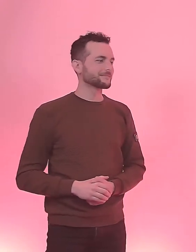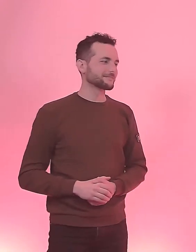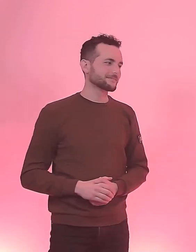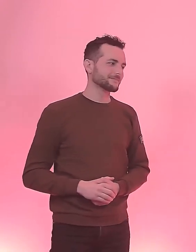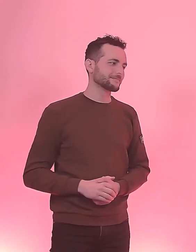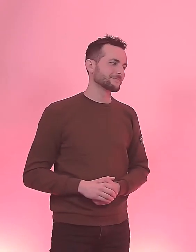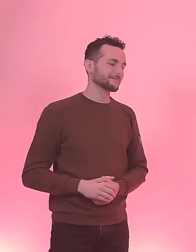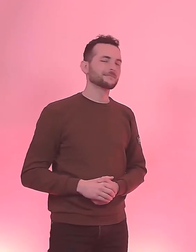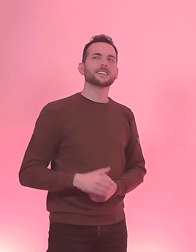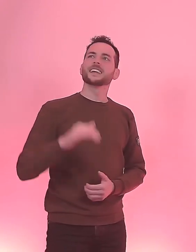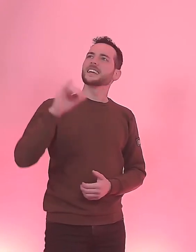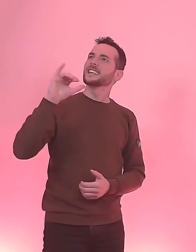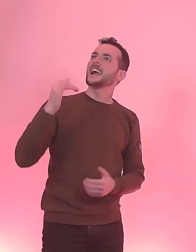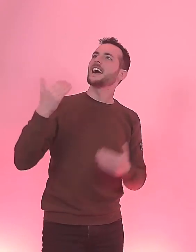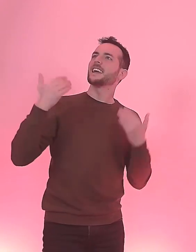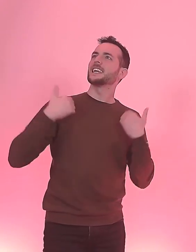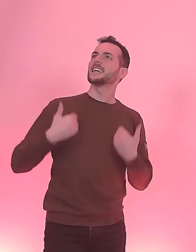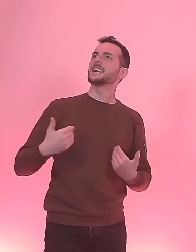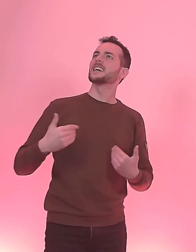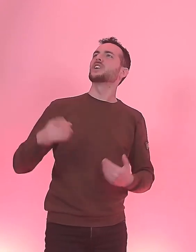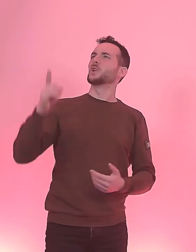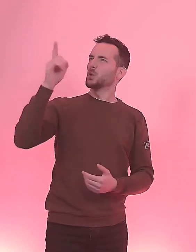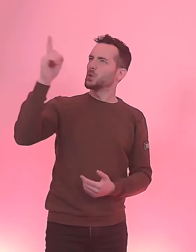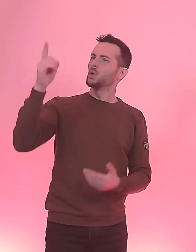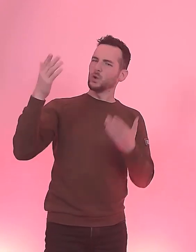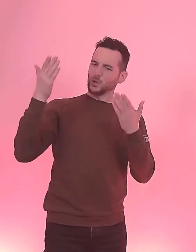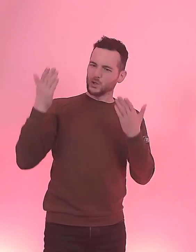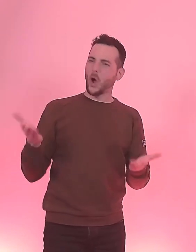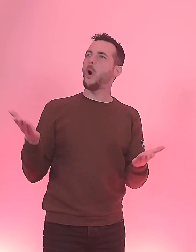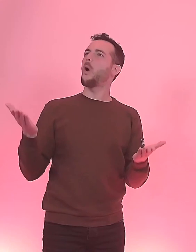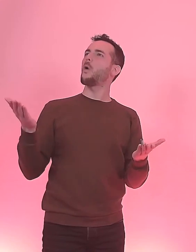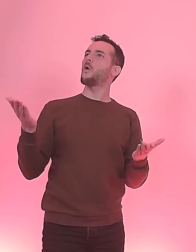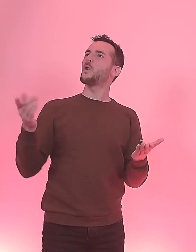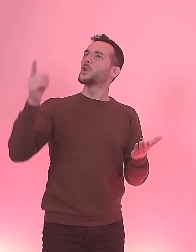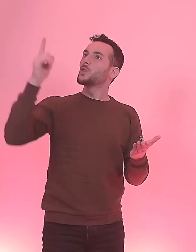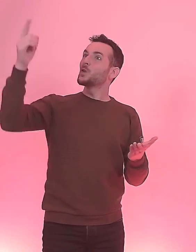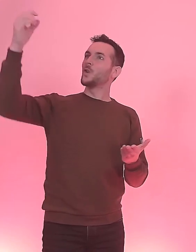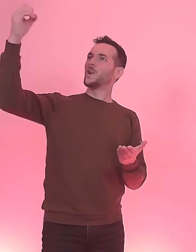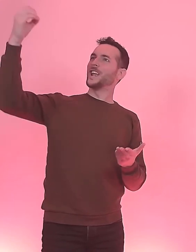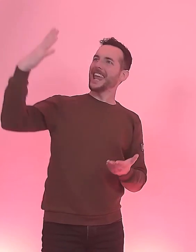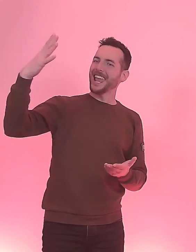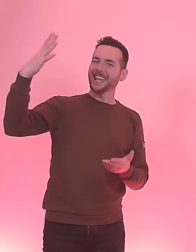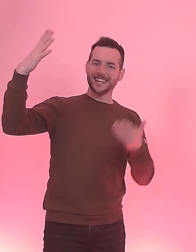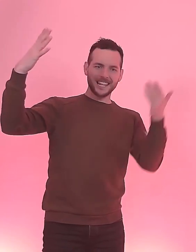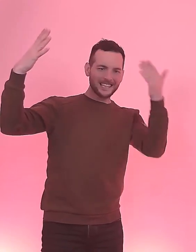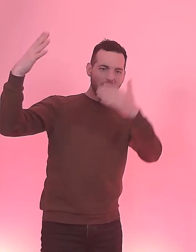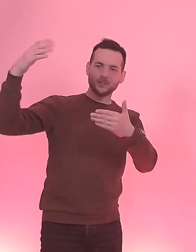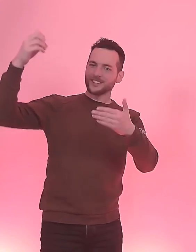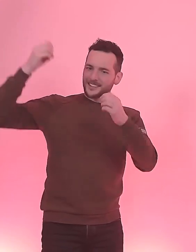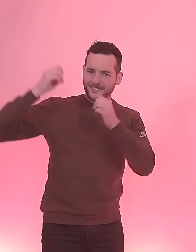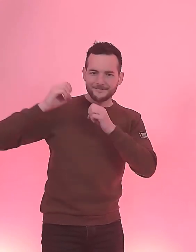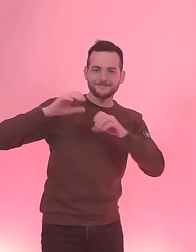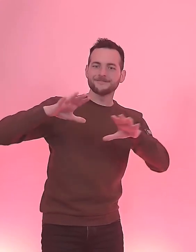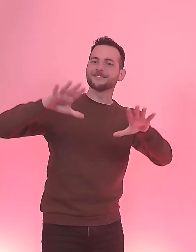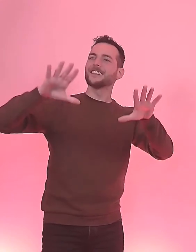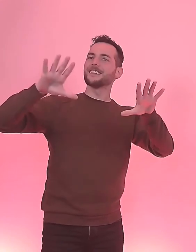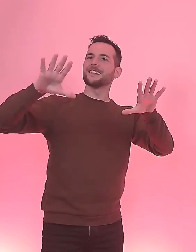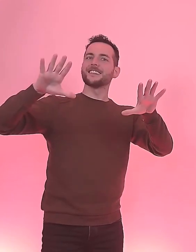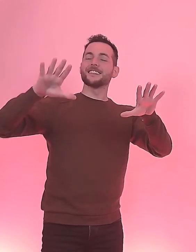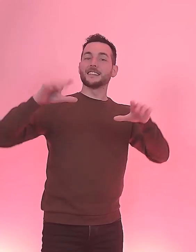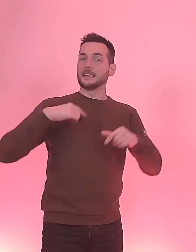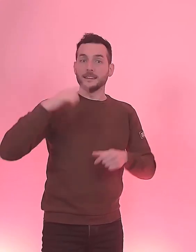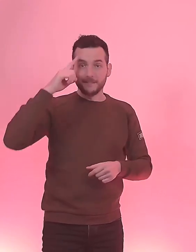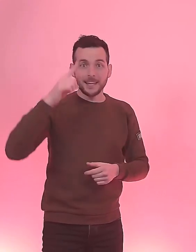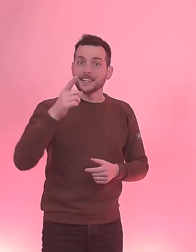ja dat bent u u bent het licht in de duisternis ik weet niet hoe jij zit te